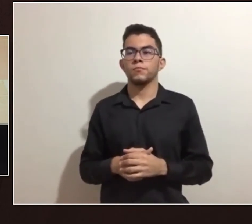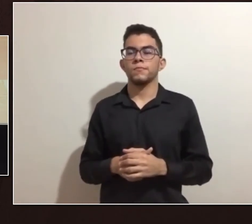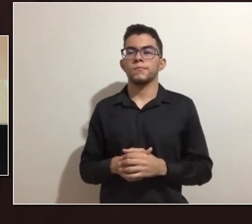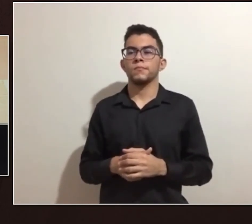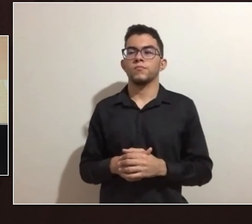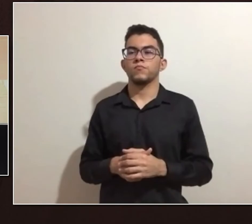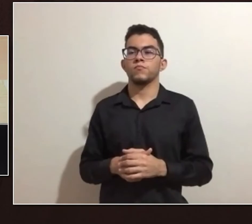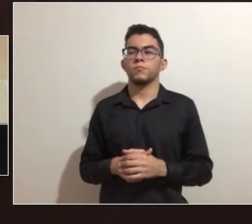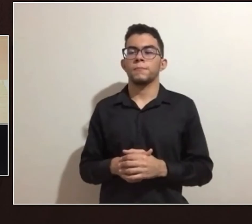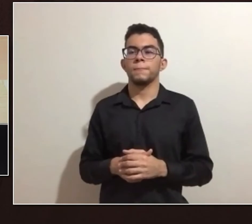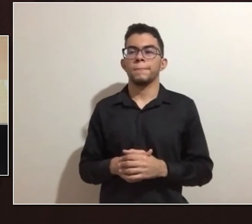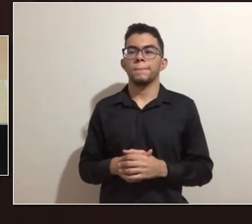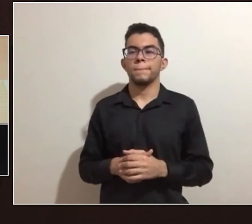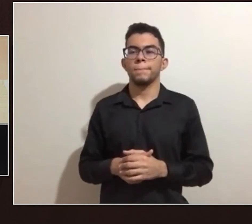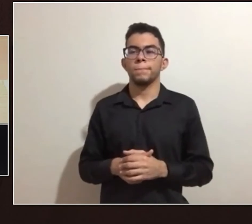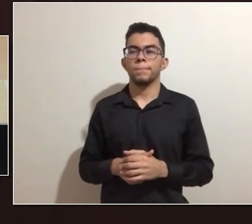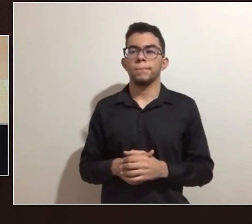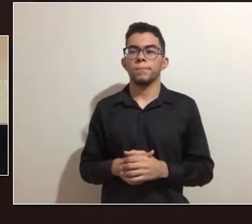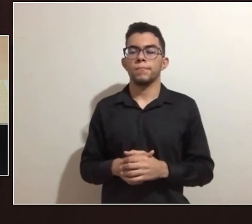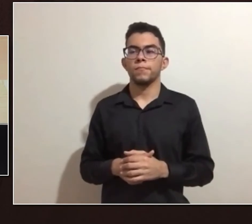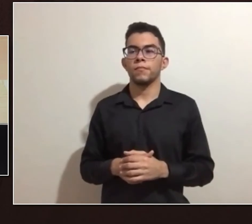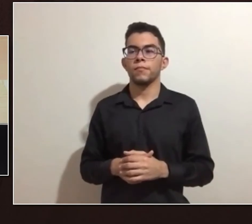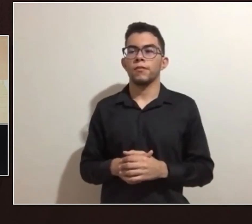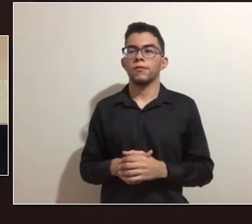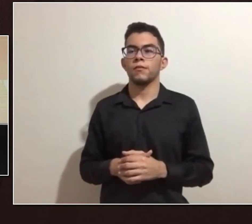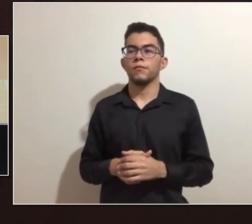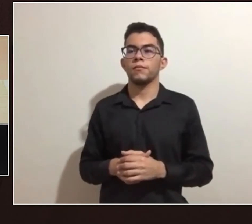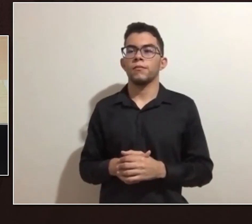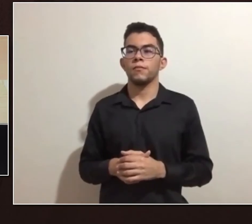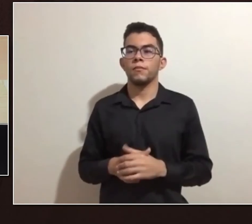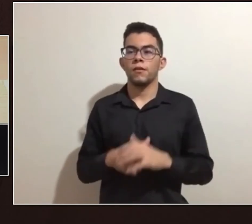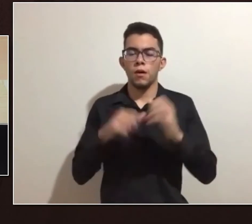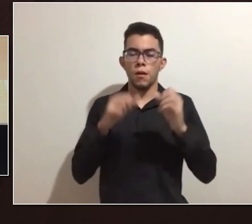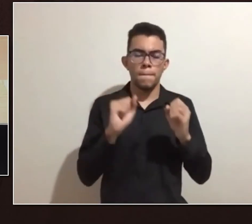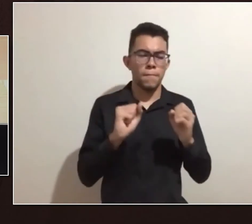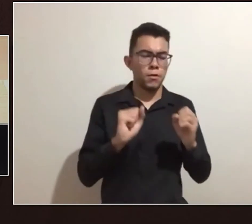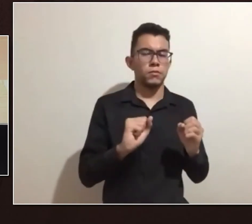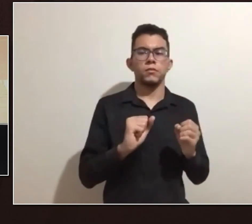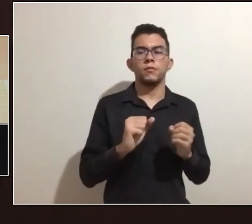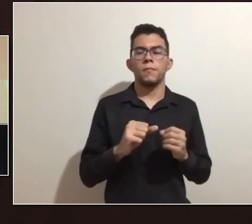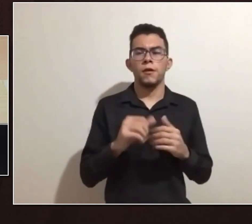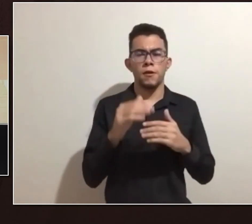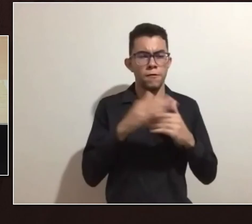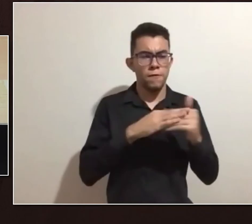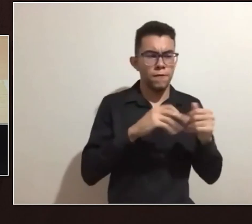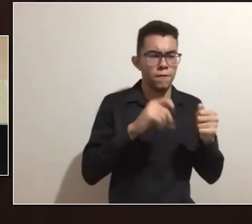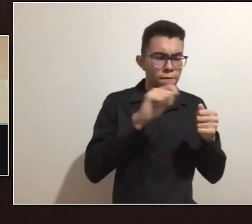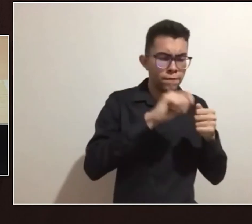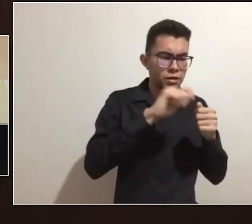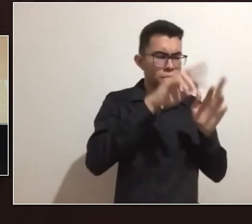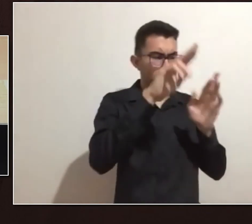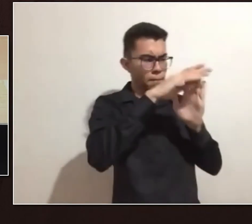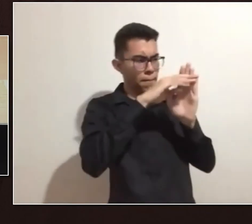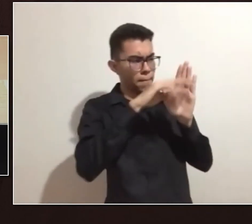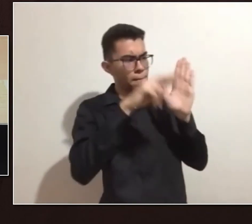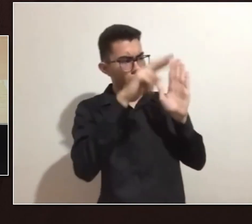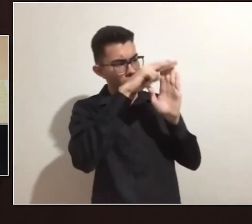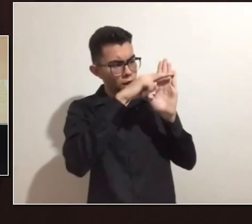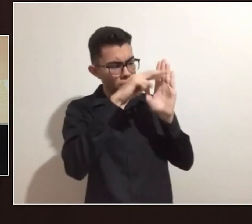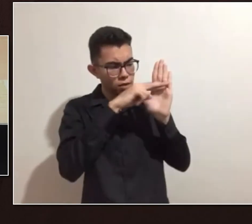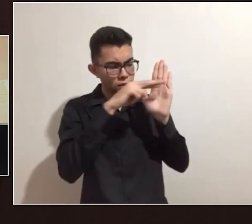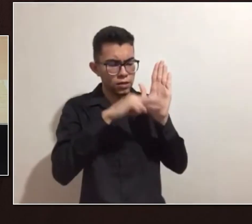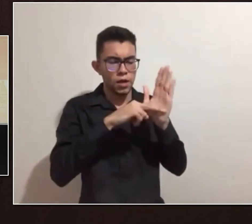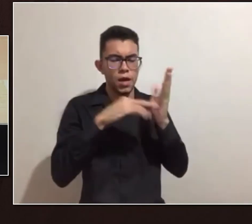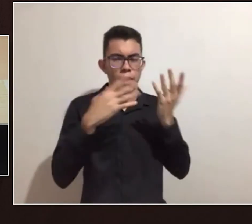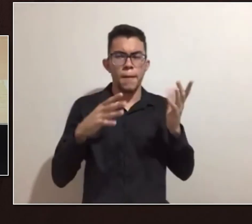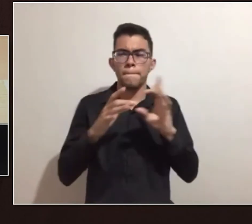acha que pode comer de tudo, coma. Né? Aquele que vive para o Senhor. Aquele que morre